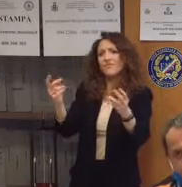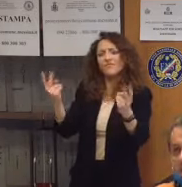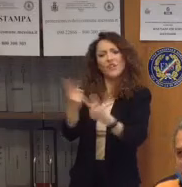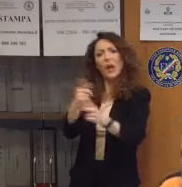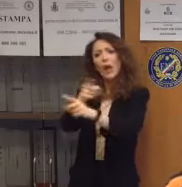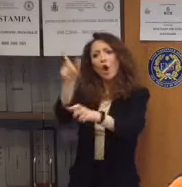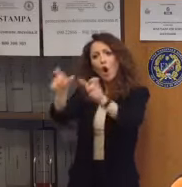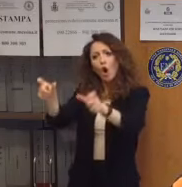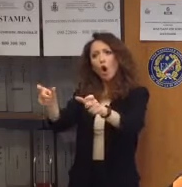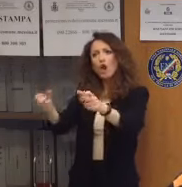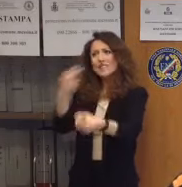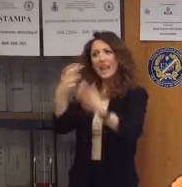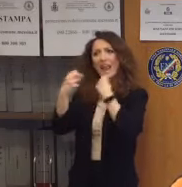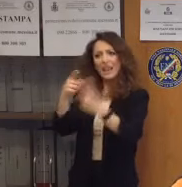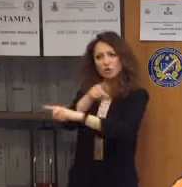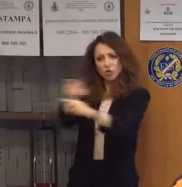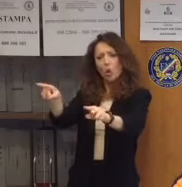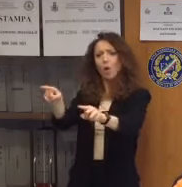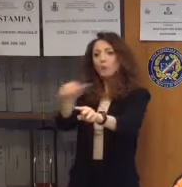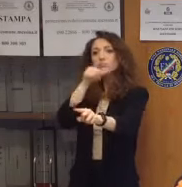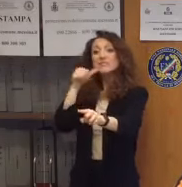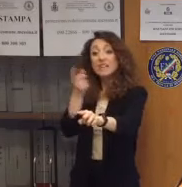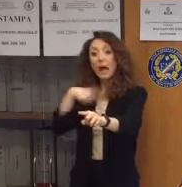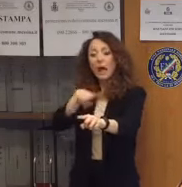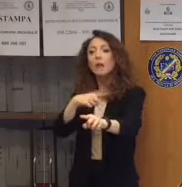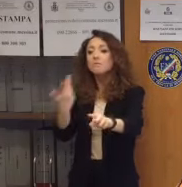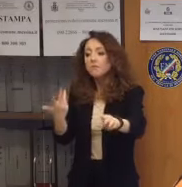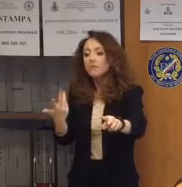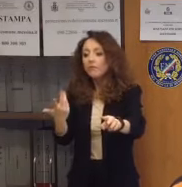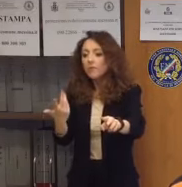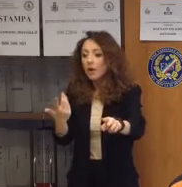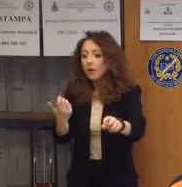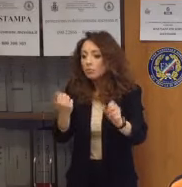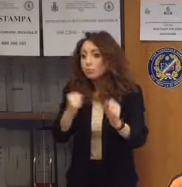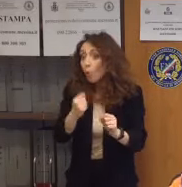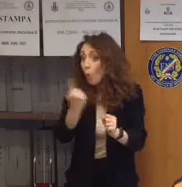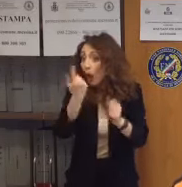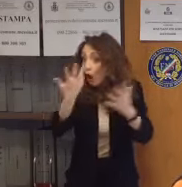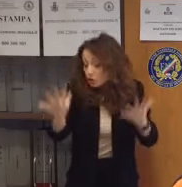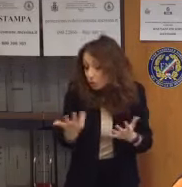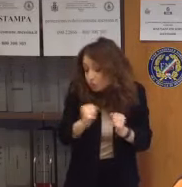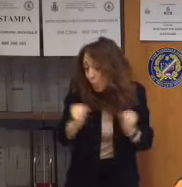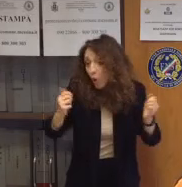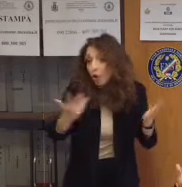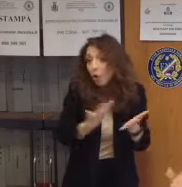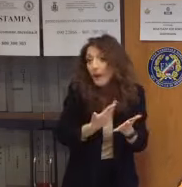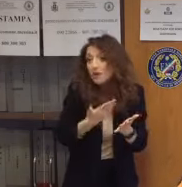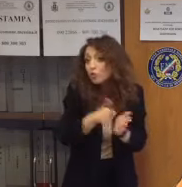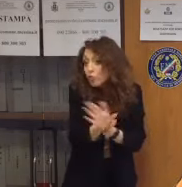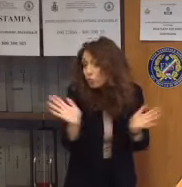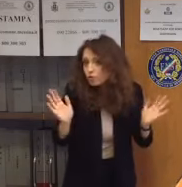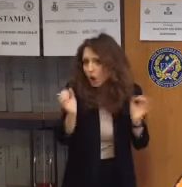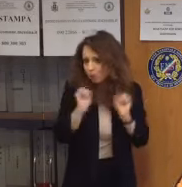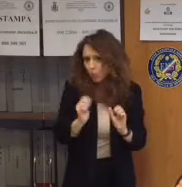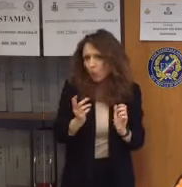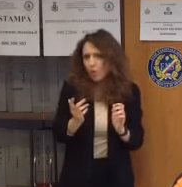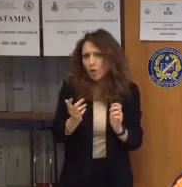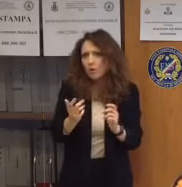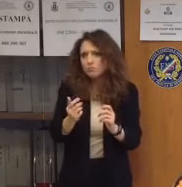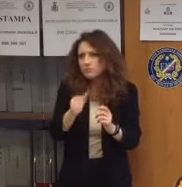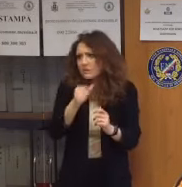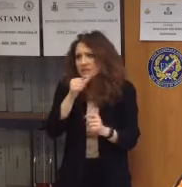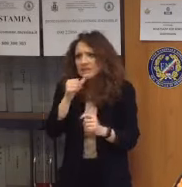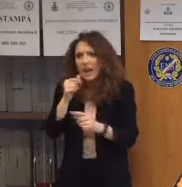segnalazioni ci servono per vedere se magari qualche cosa ci è sfuggito. Anche questo funziona, l'informazione, io